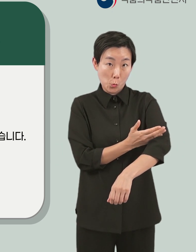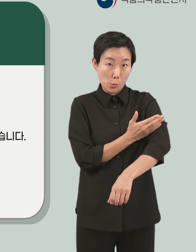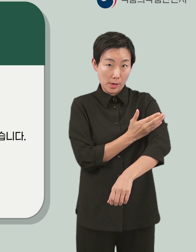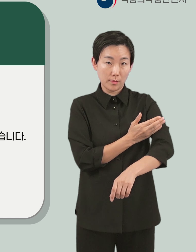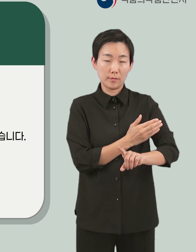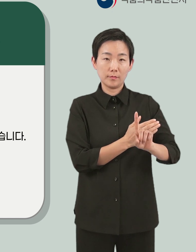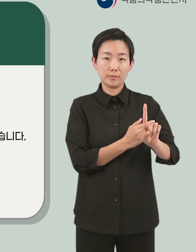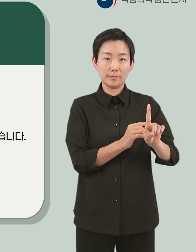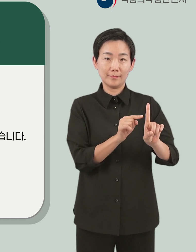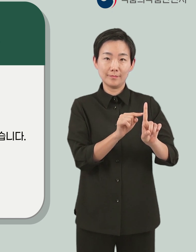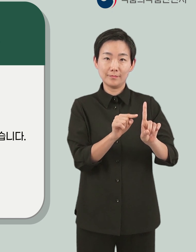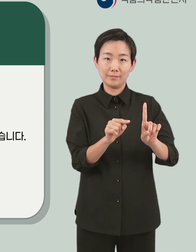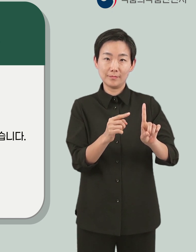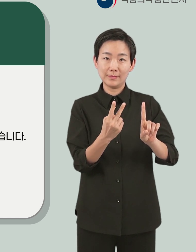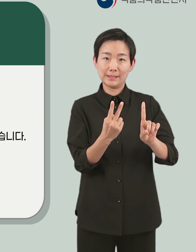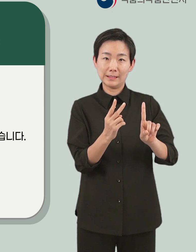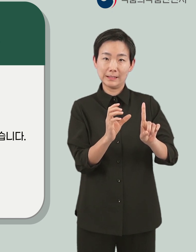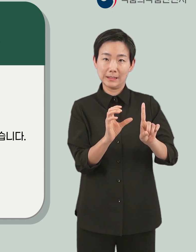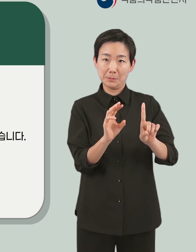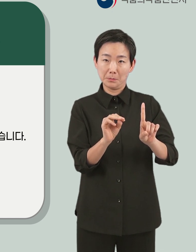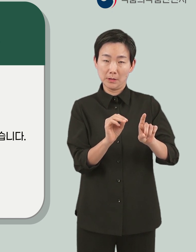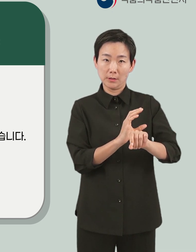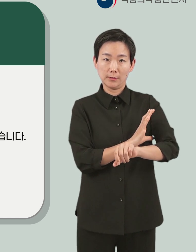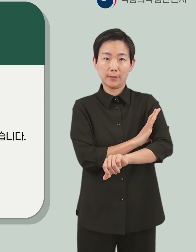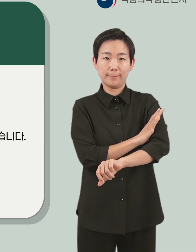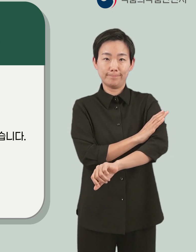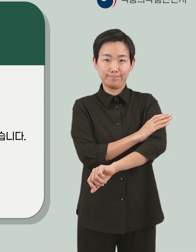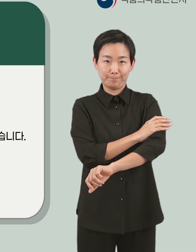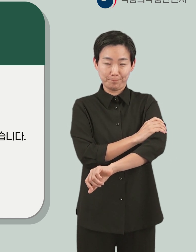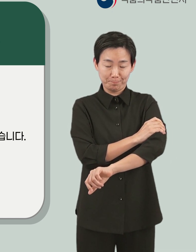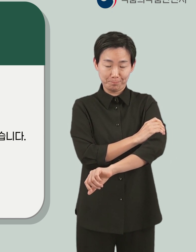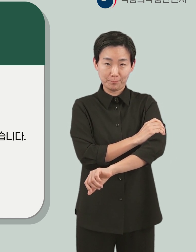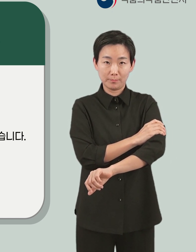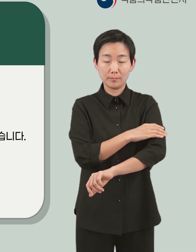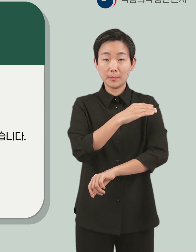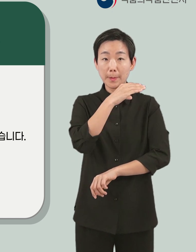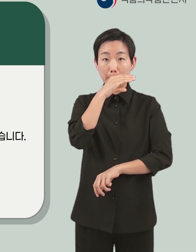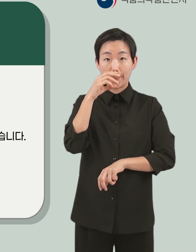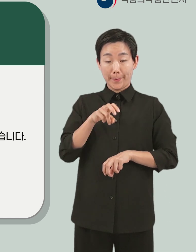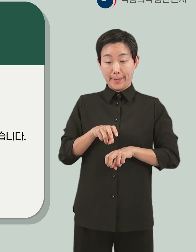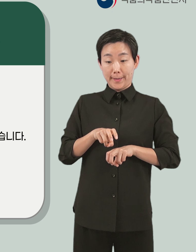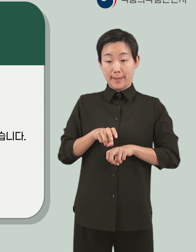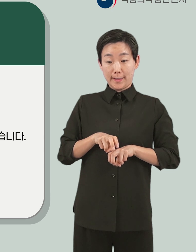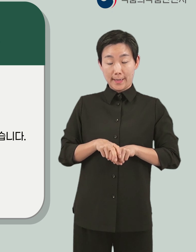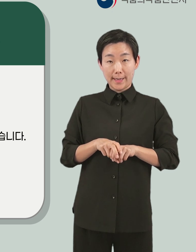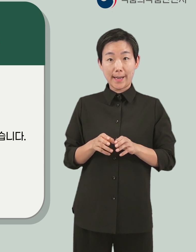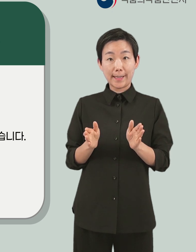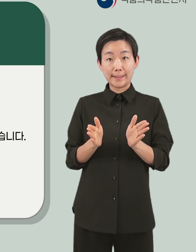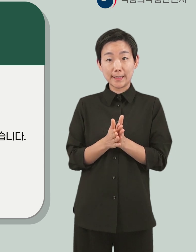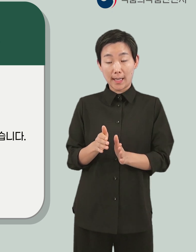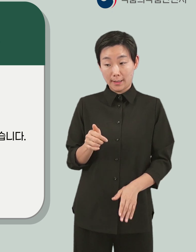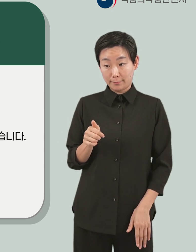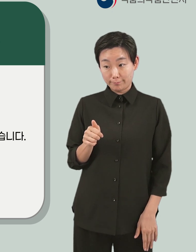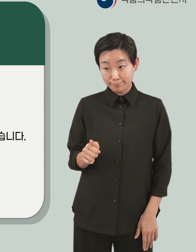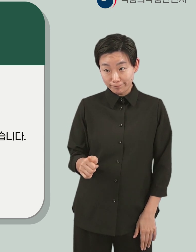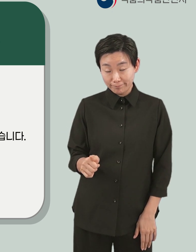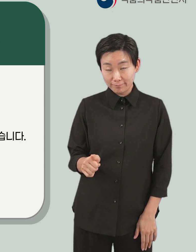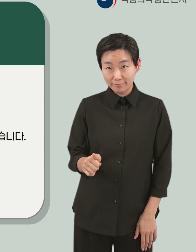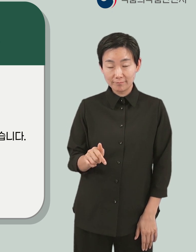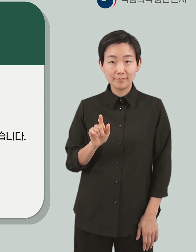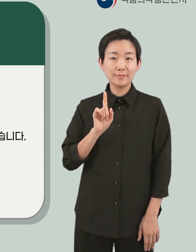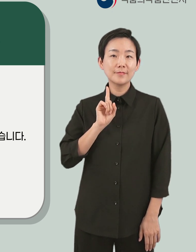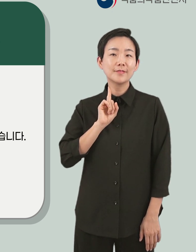1에서 2cm 떨어진 팔 부위에 커프를 감습니다. 올바른 자세로 앉아 시작 버튼을 누르면 혈압